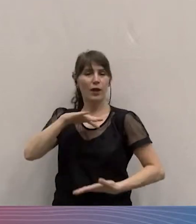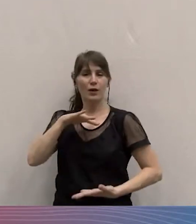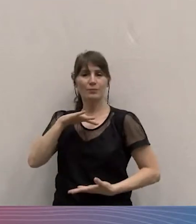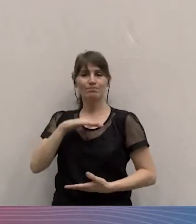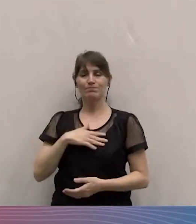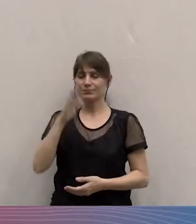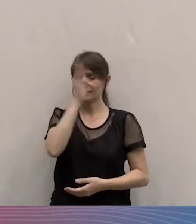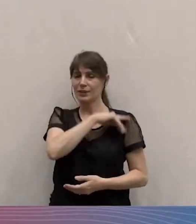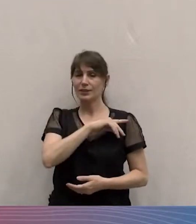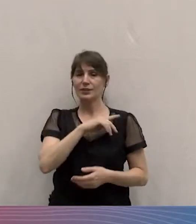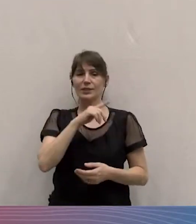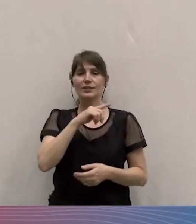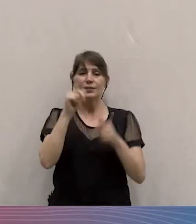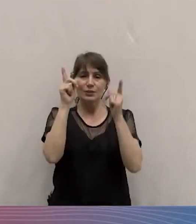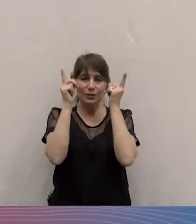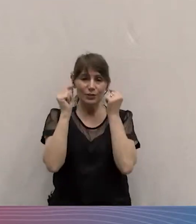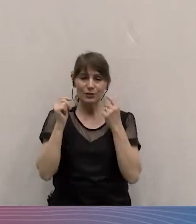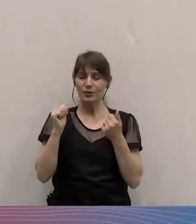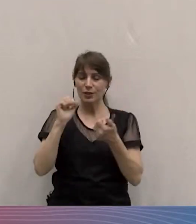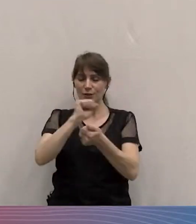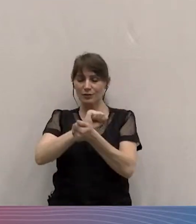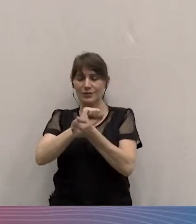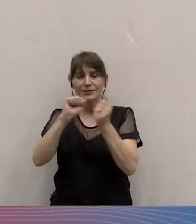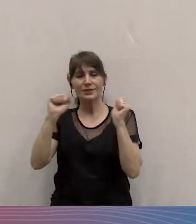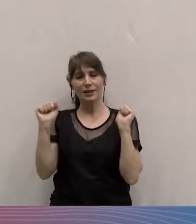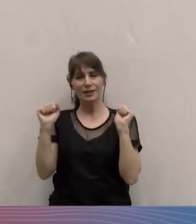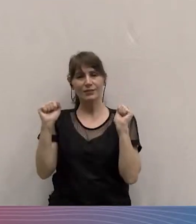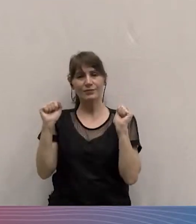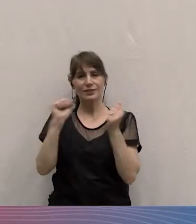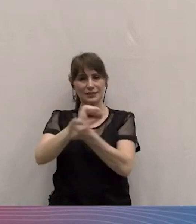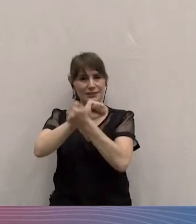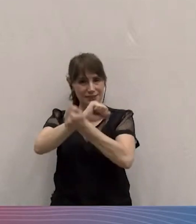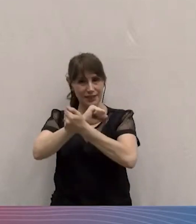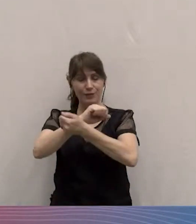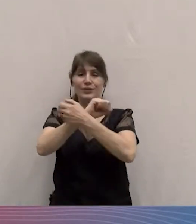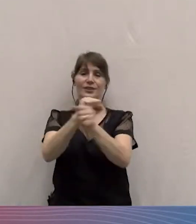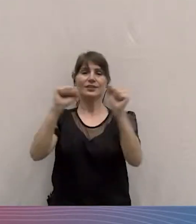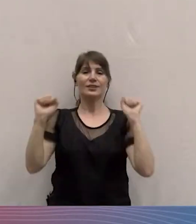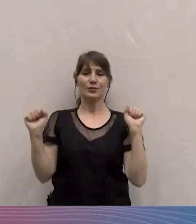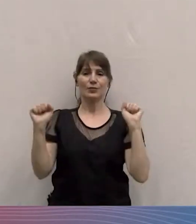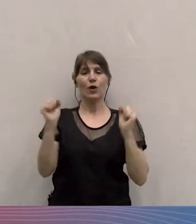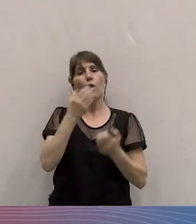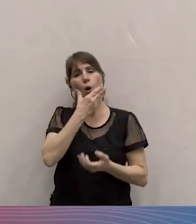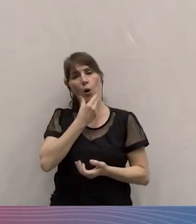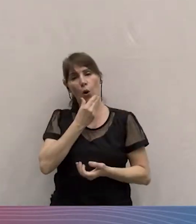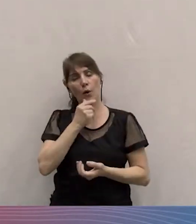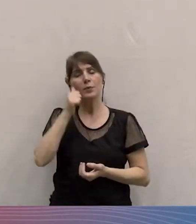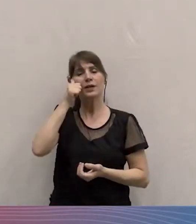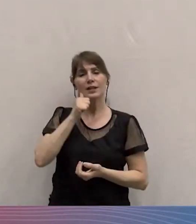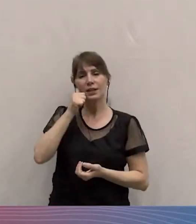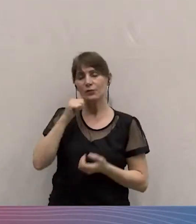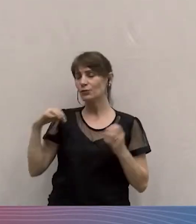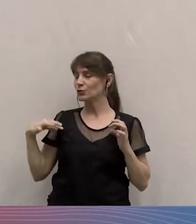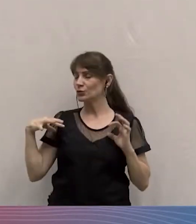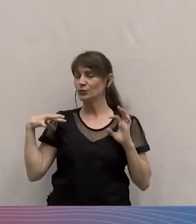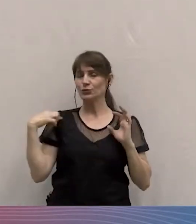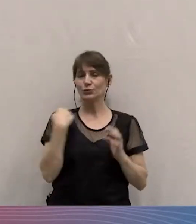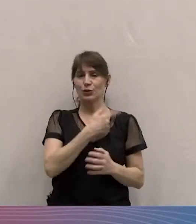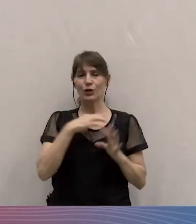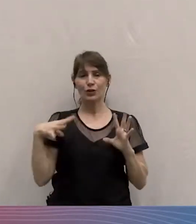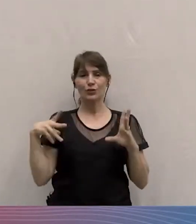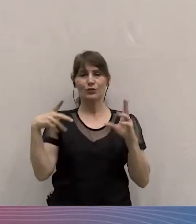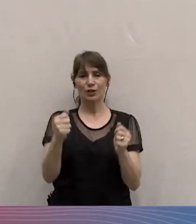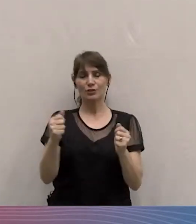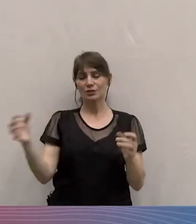haver judeu, nem grego, nem escravo, nem liberto, nem homem, nem mulher, porém todos vós